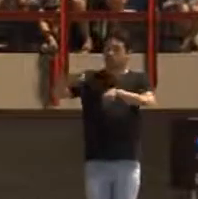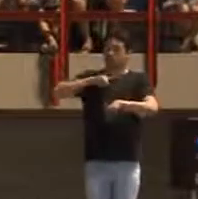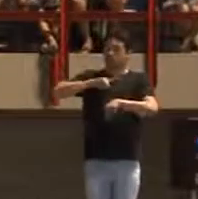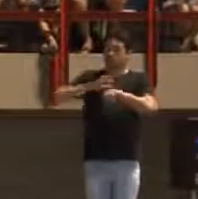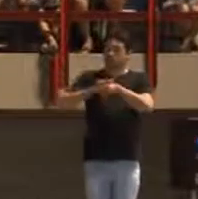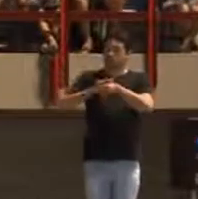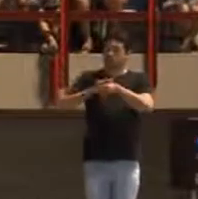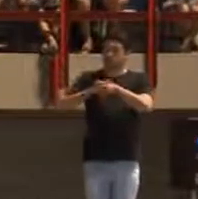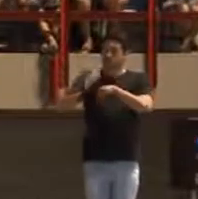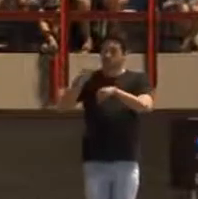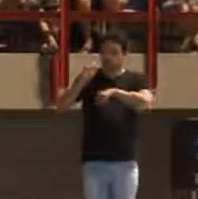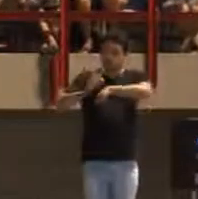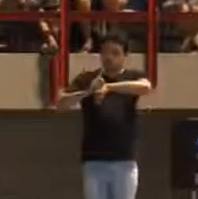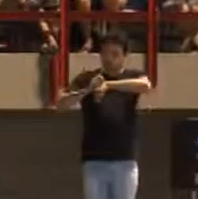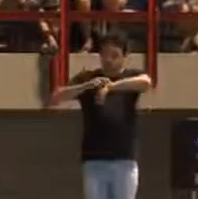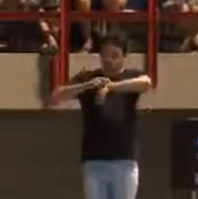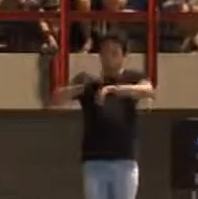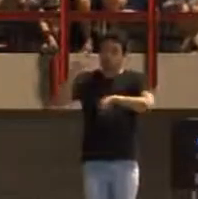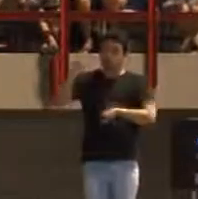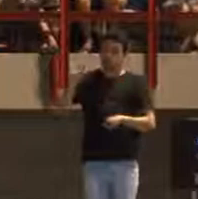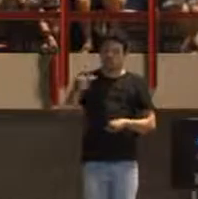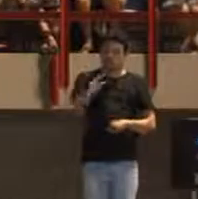amor de Deus, quem causa a doença é um